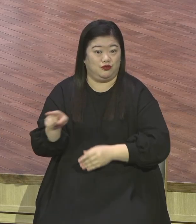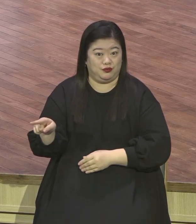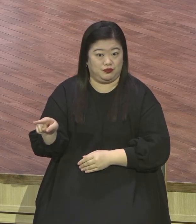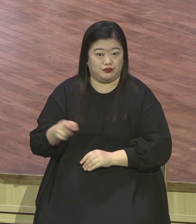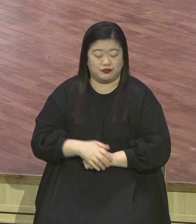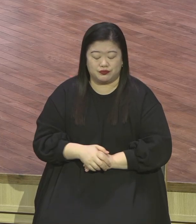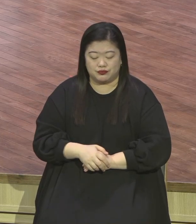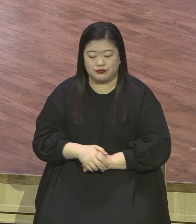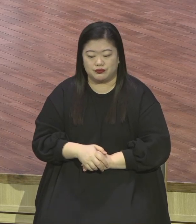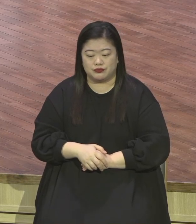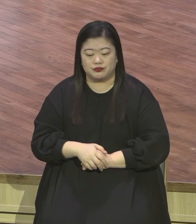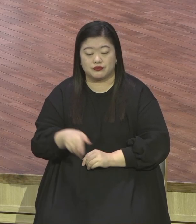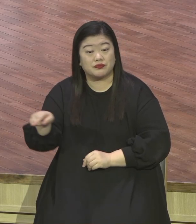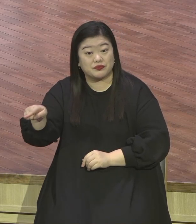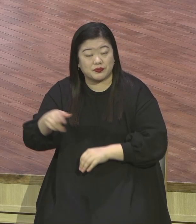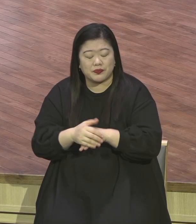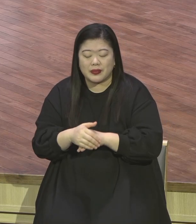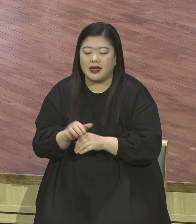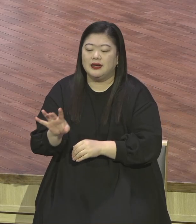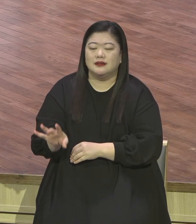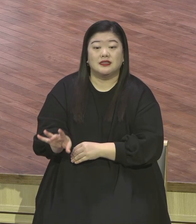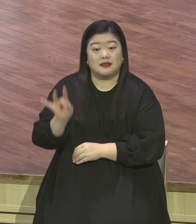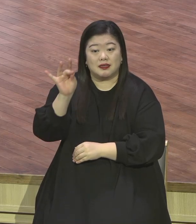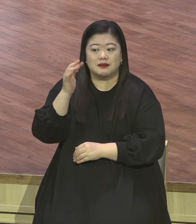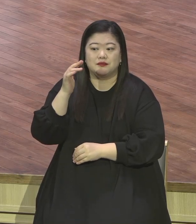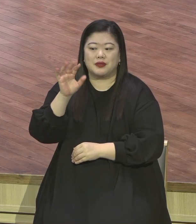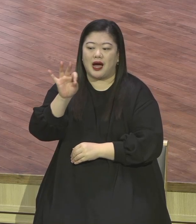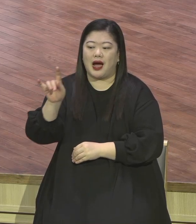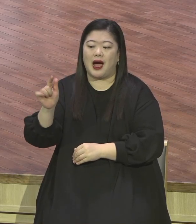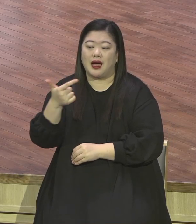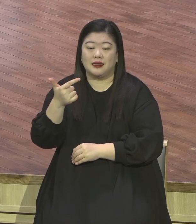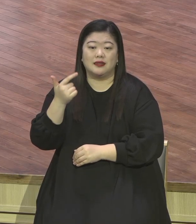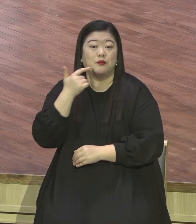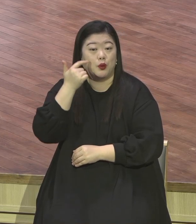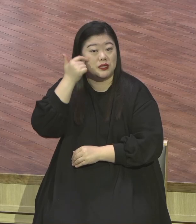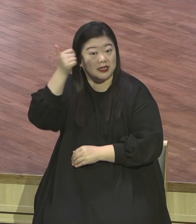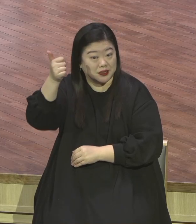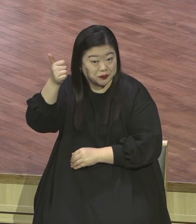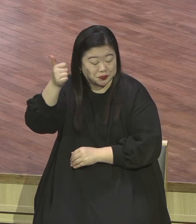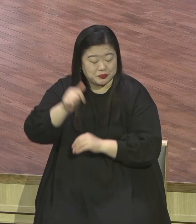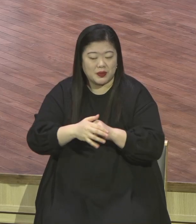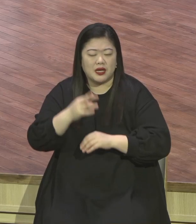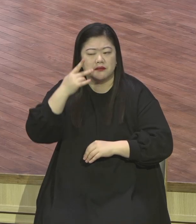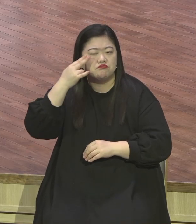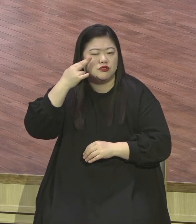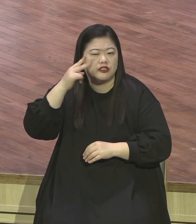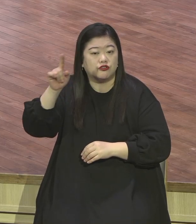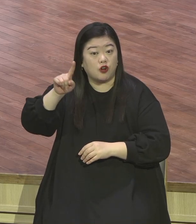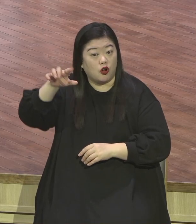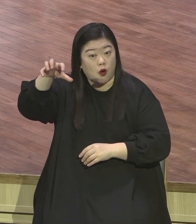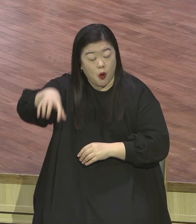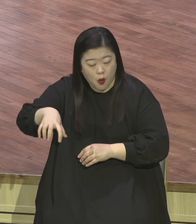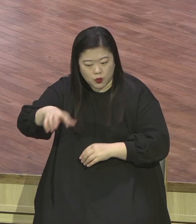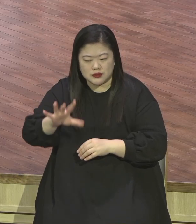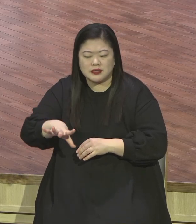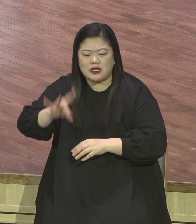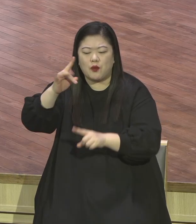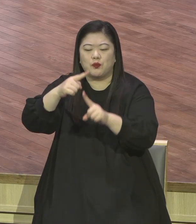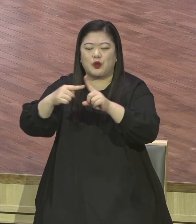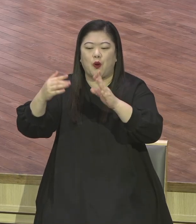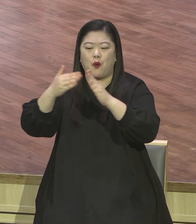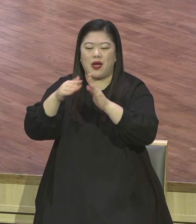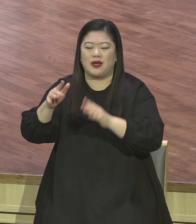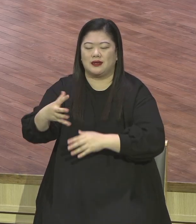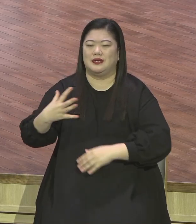계기가 있습니다 이분이 미국의 이 노스캐로라이나에 첫 부임을 하게 됐어요